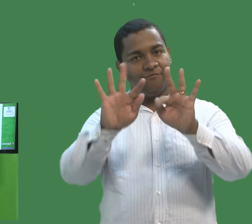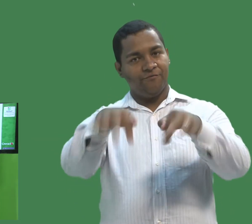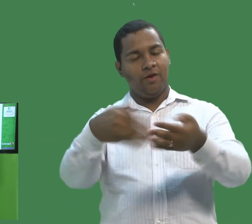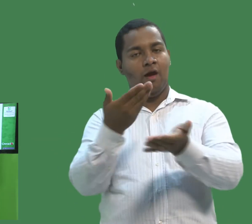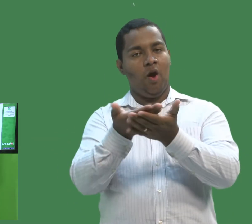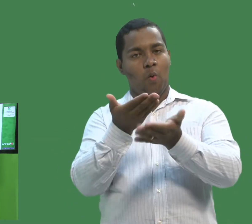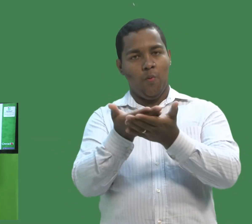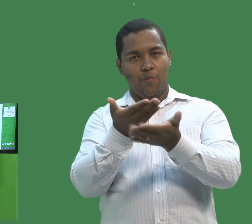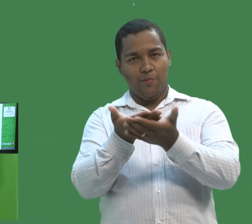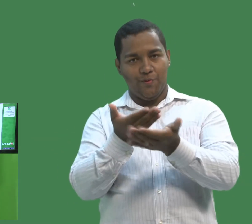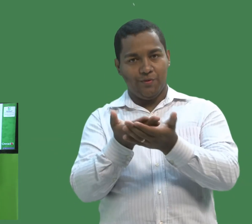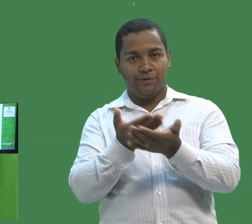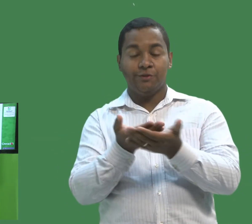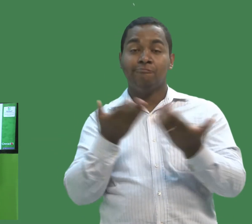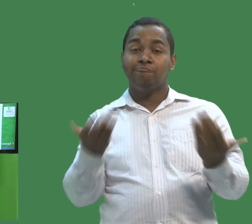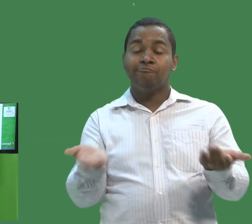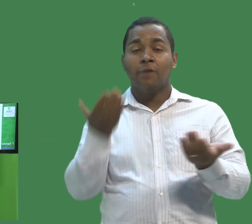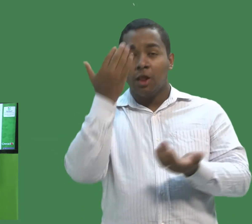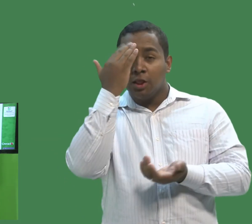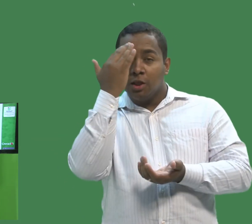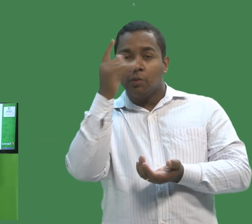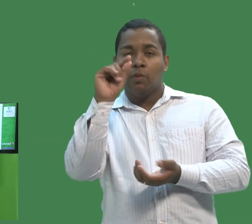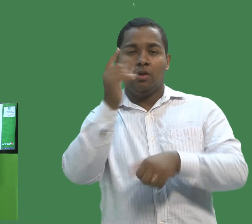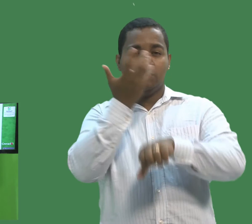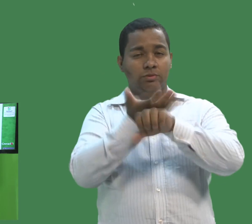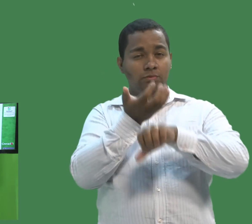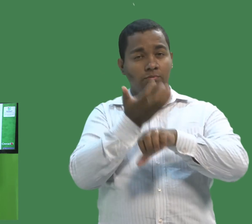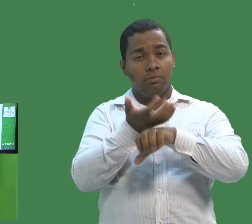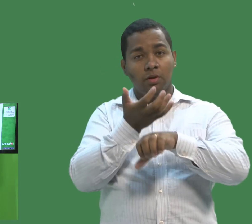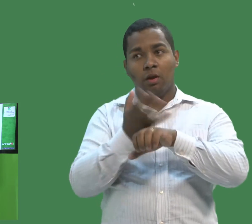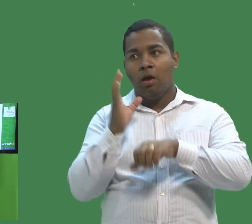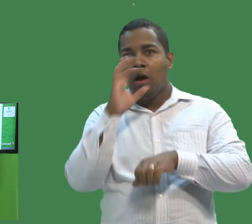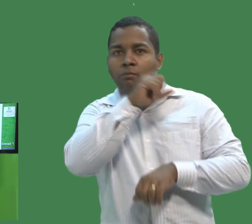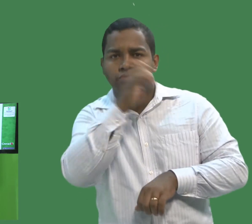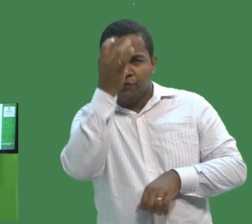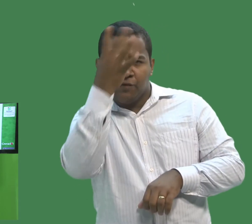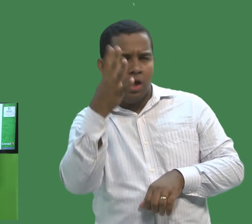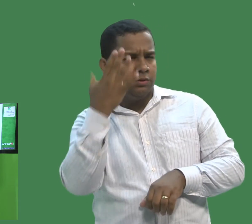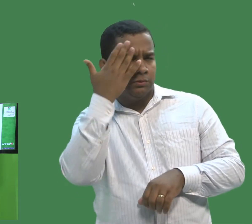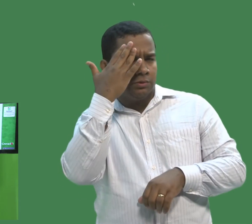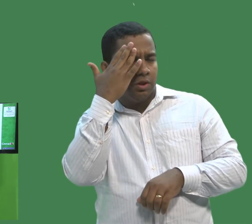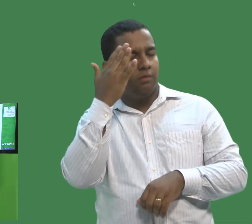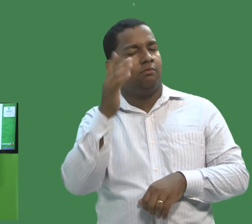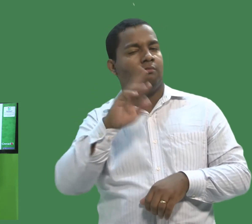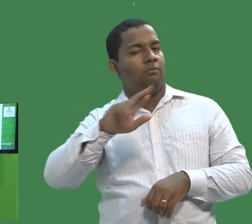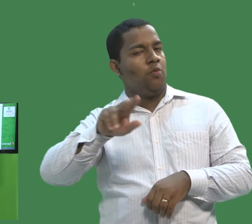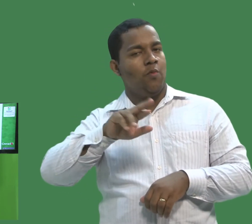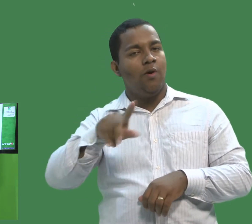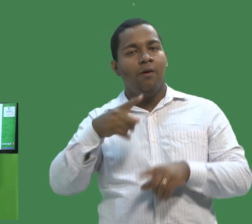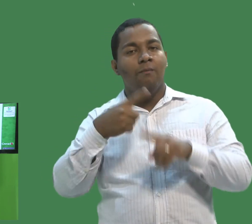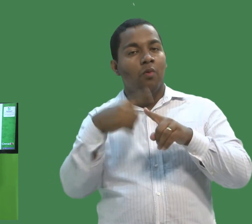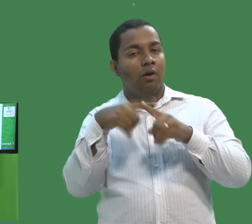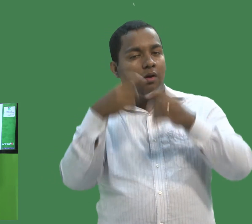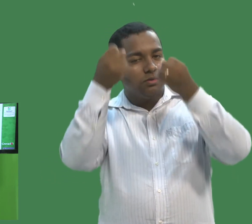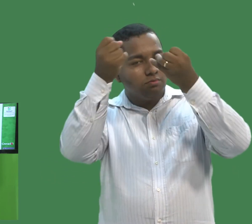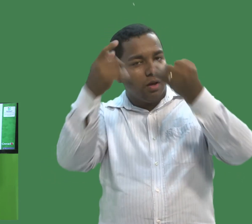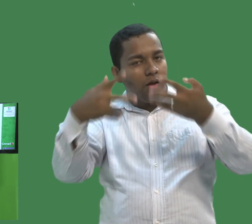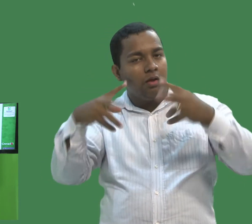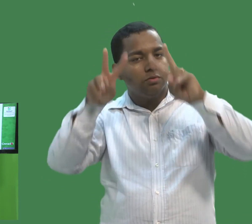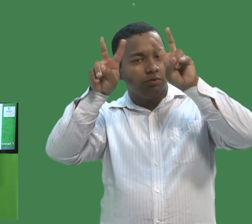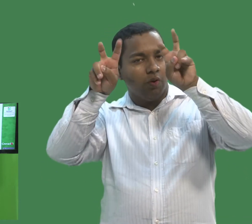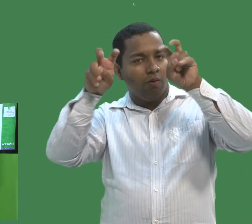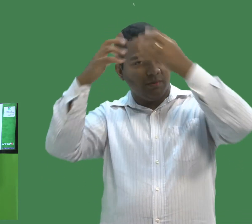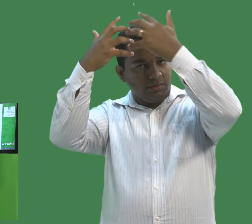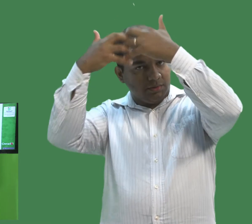Chegamos ao fim de mais uma videoaula. Entendo que essa disciplina não é algo que se aprende tão facilmente, visto que estamos falando sobre o cérebro e